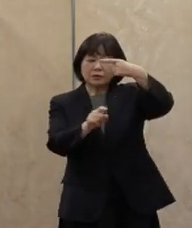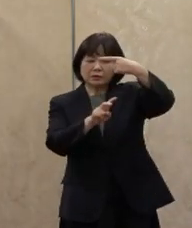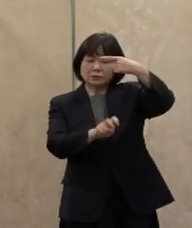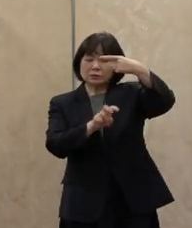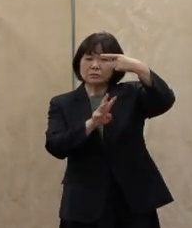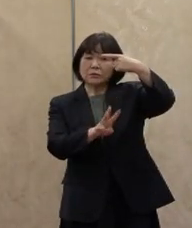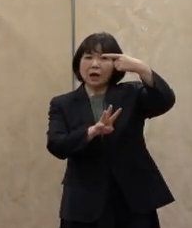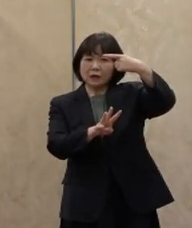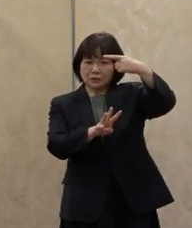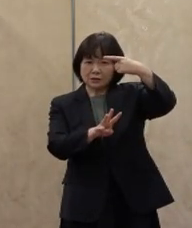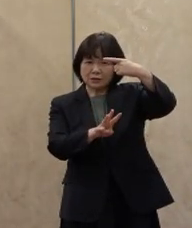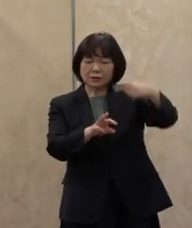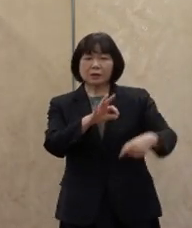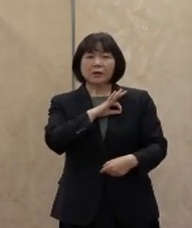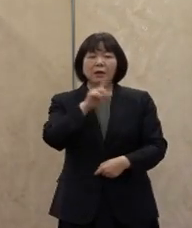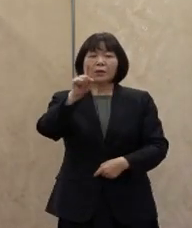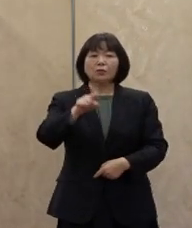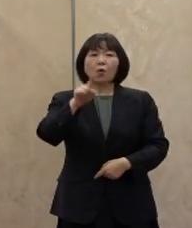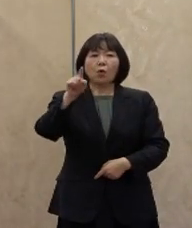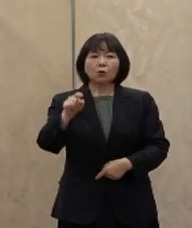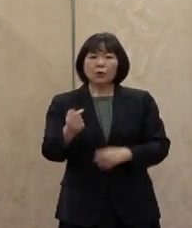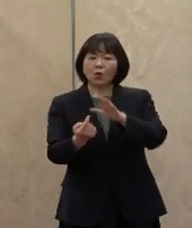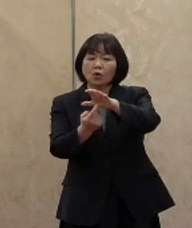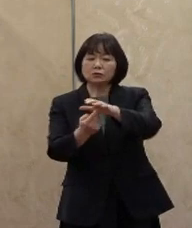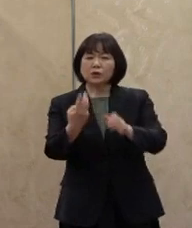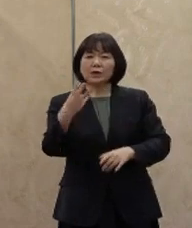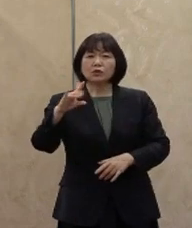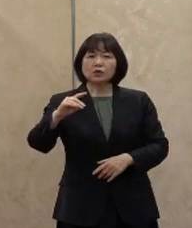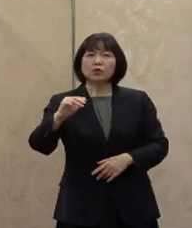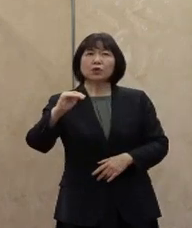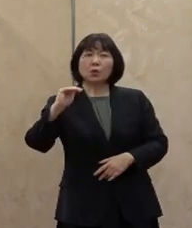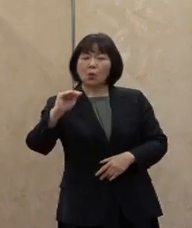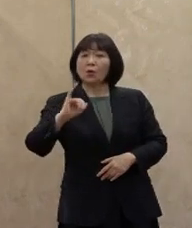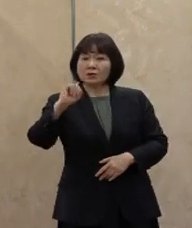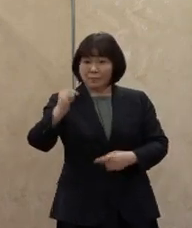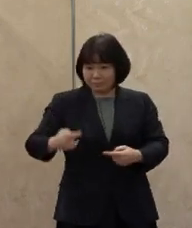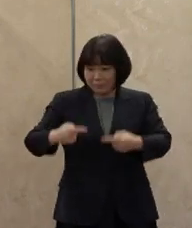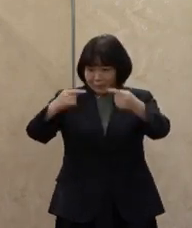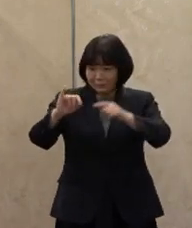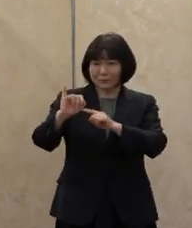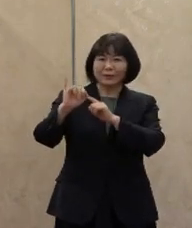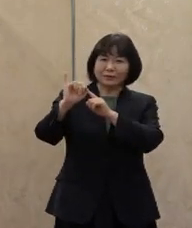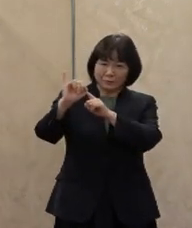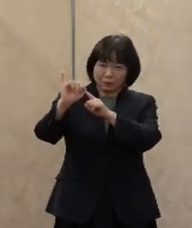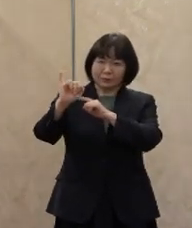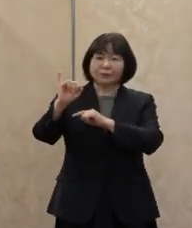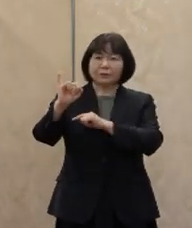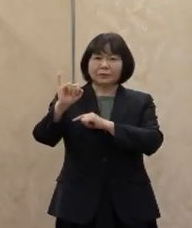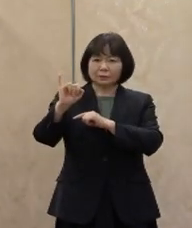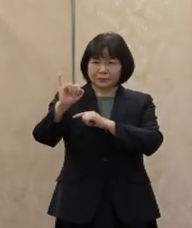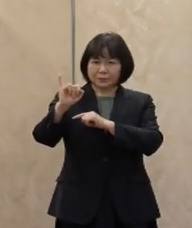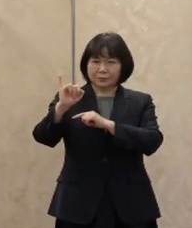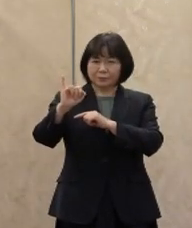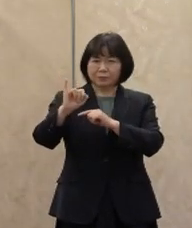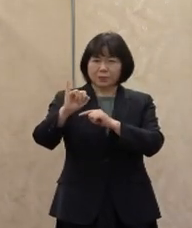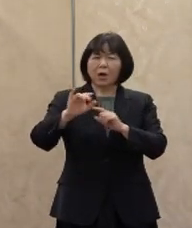ども、野々村由紀子さん、あの著名な方ですけれども、まあ、東京で本来来ていただく予定でし